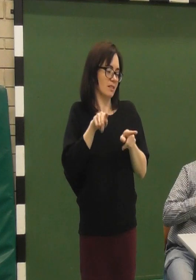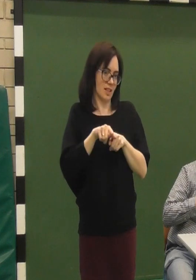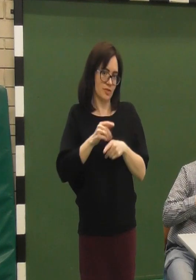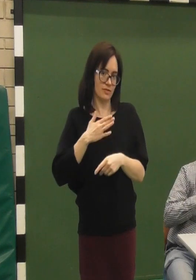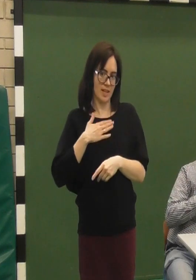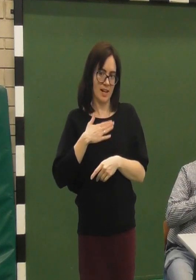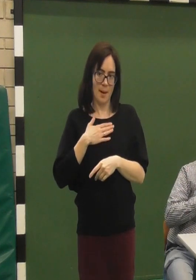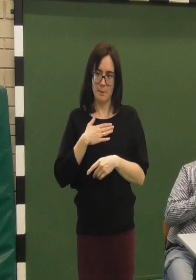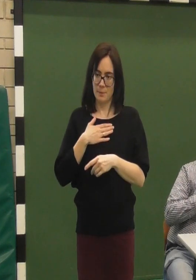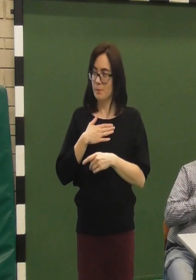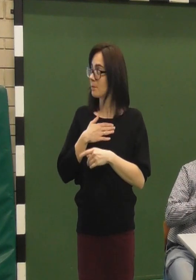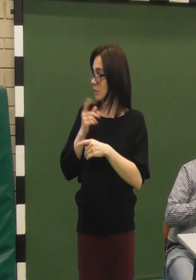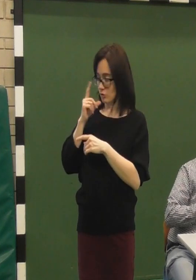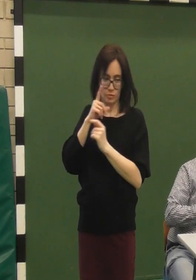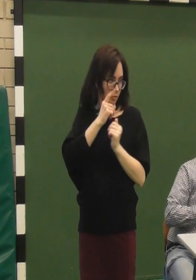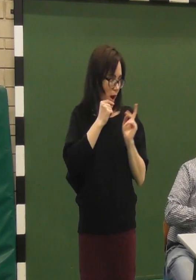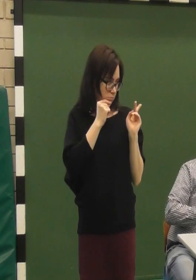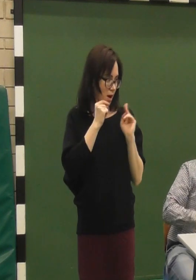És az édesapa. És az